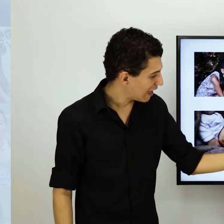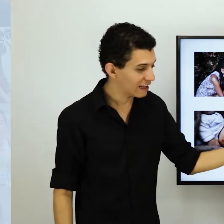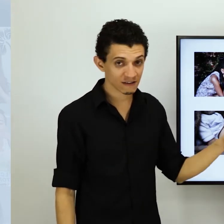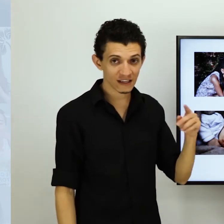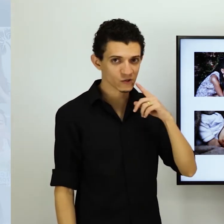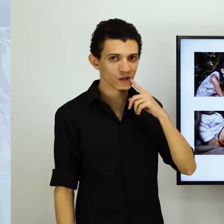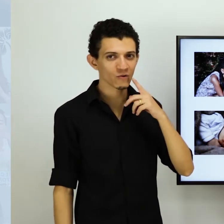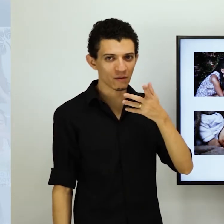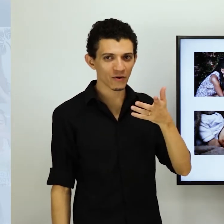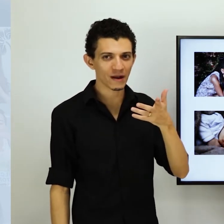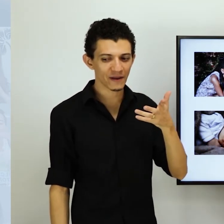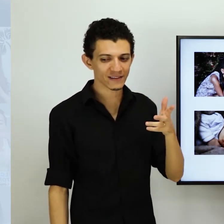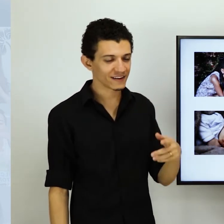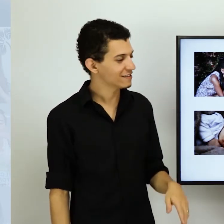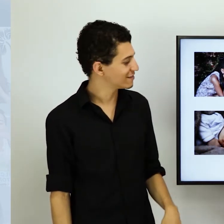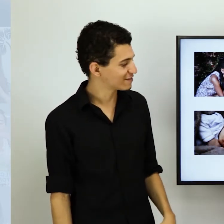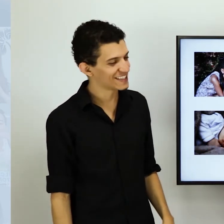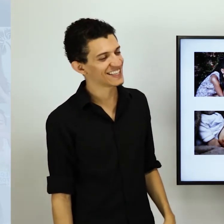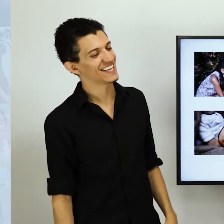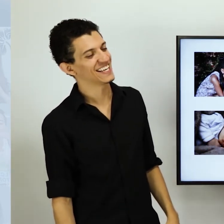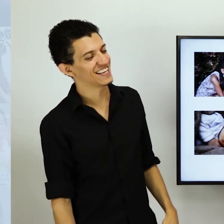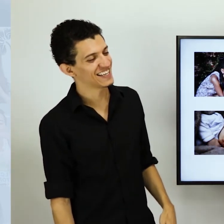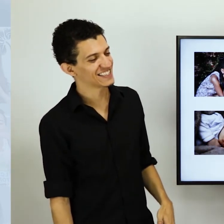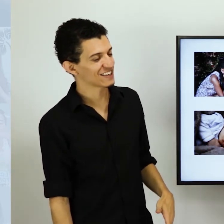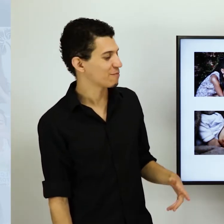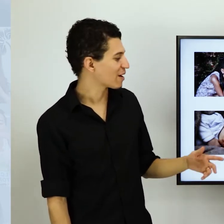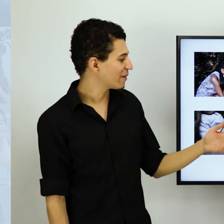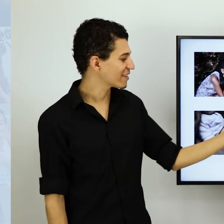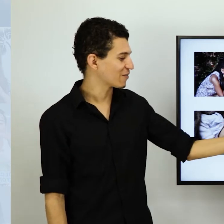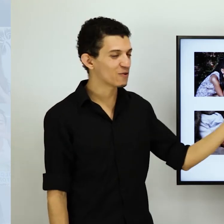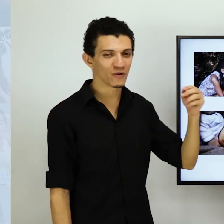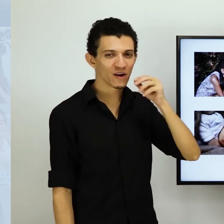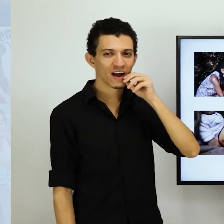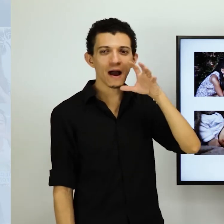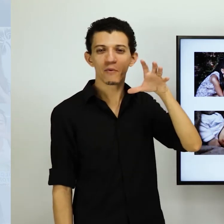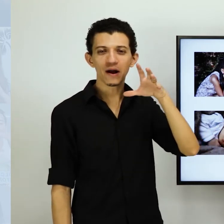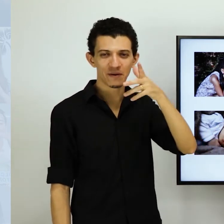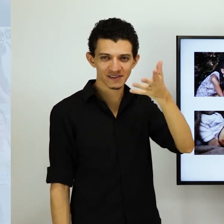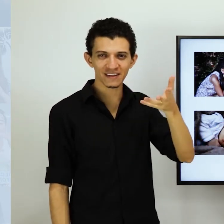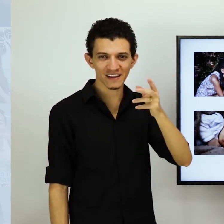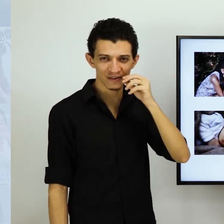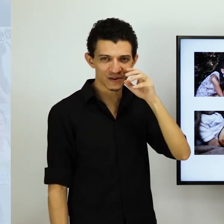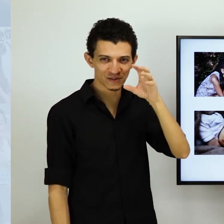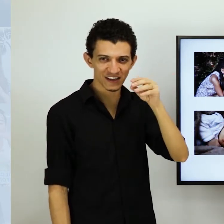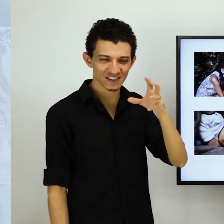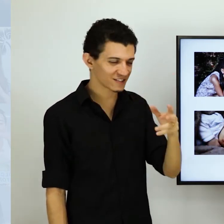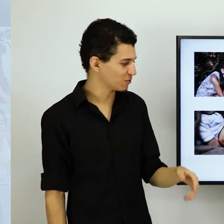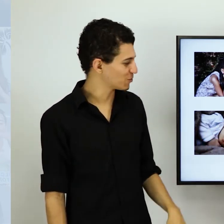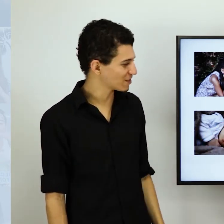você não está sorrindo com a boca aberta, né? Com a boca aberta não, com a boca aberta, você entendeu, né? Os dentes estão juntos.